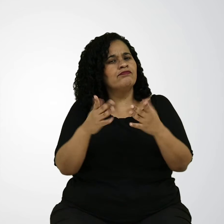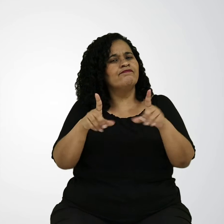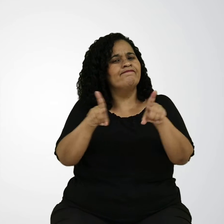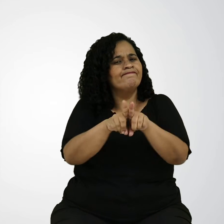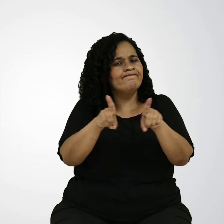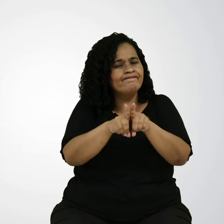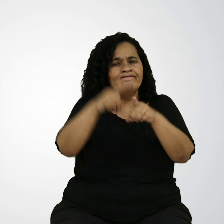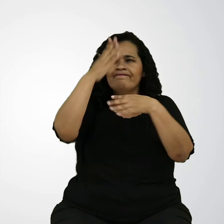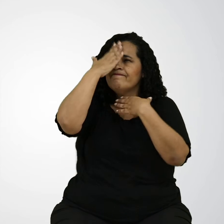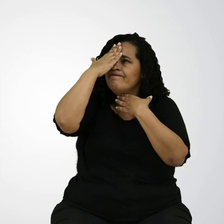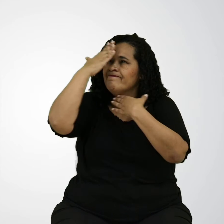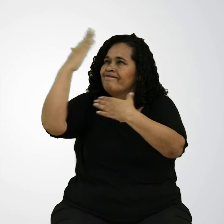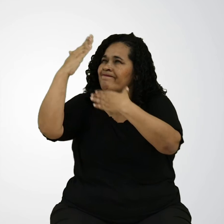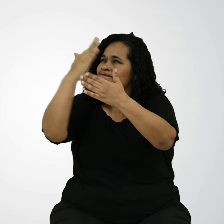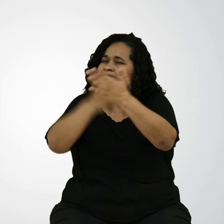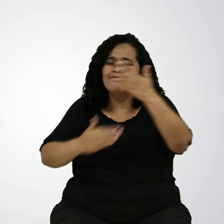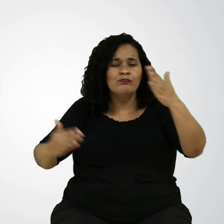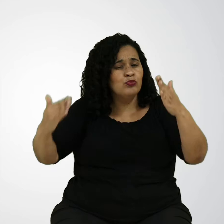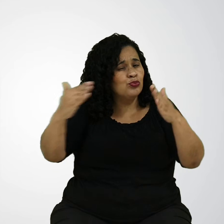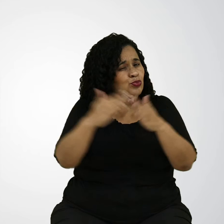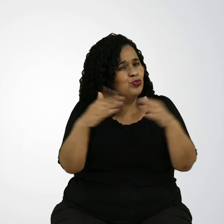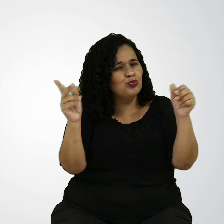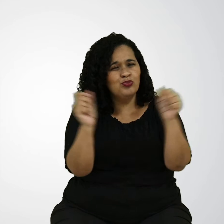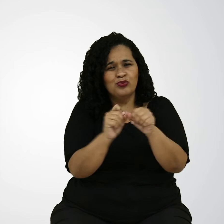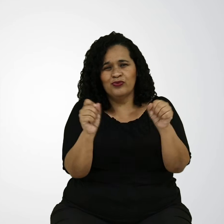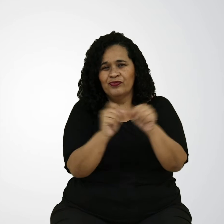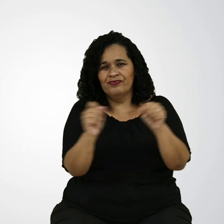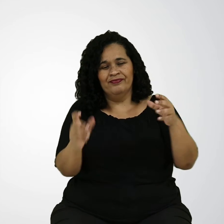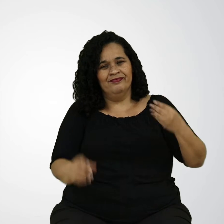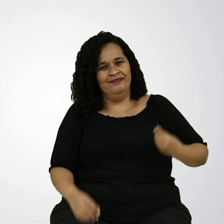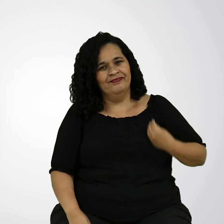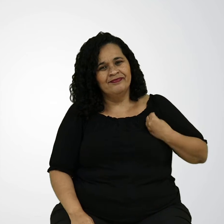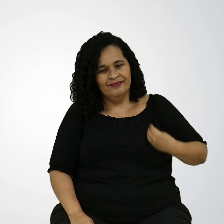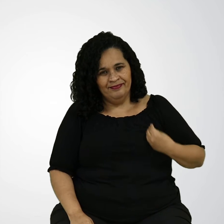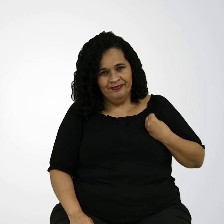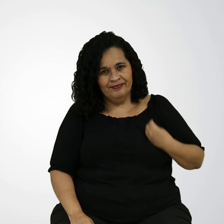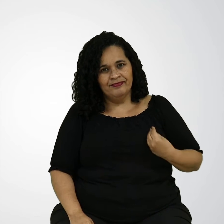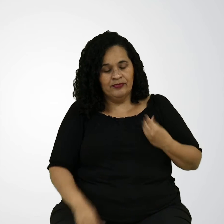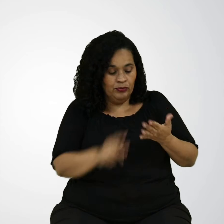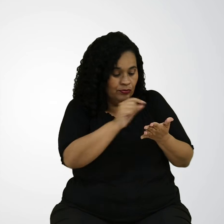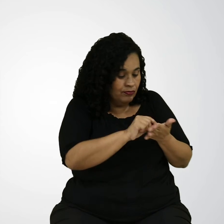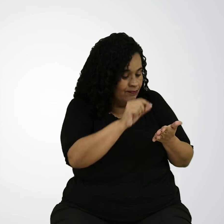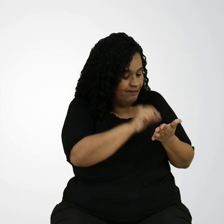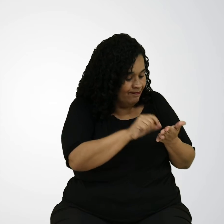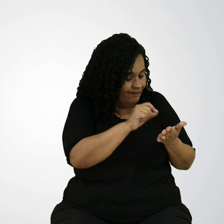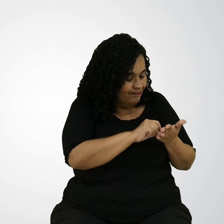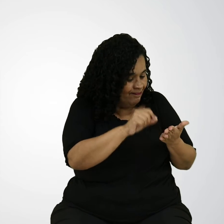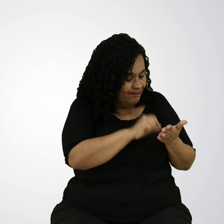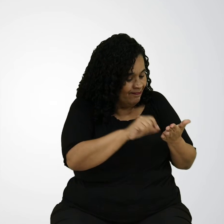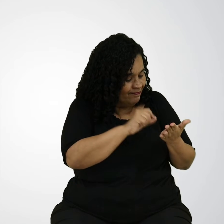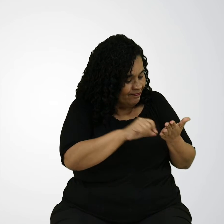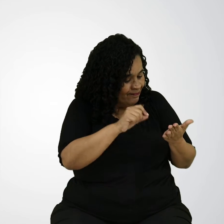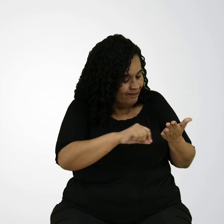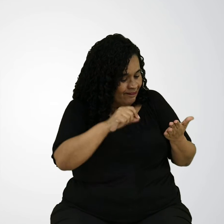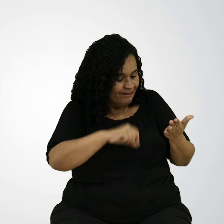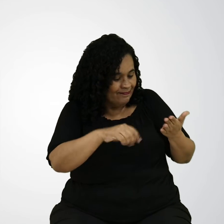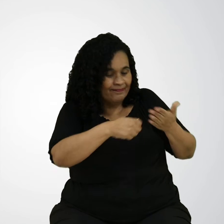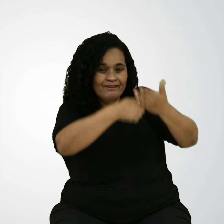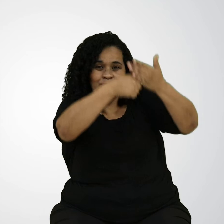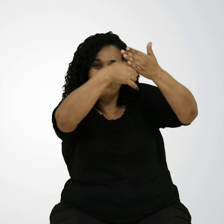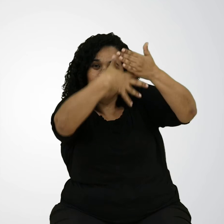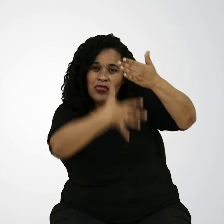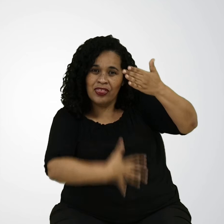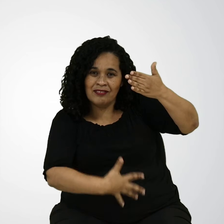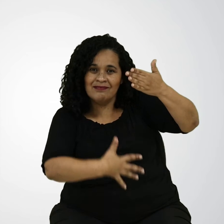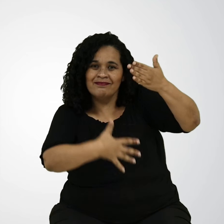lampejos da graça de Deus no cotidiano, a gente esquece, né? E aí vai anotando. Chega no fim do ano, é igual o hino mesmo. Você